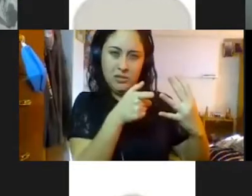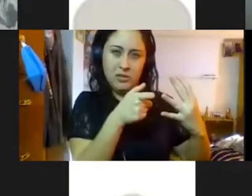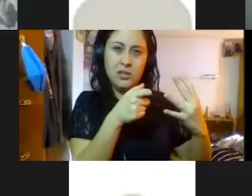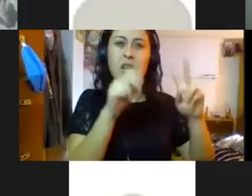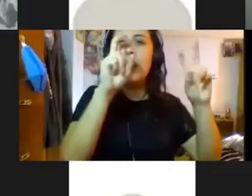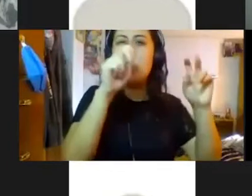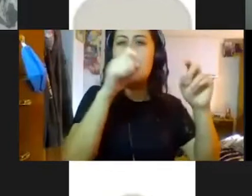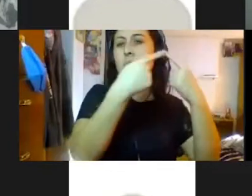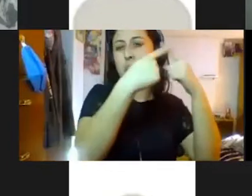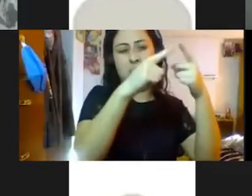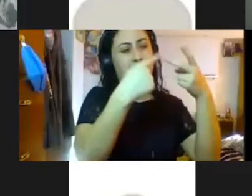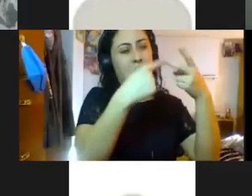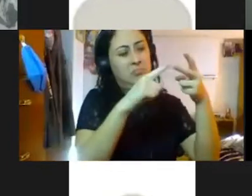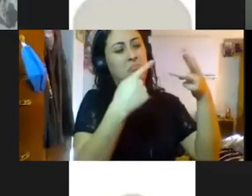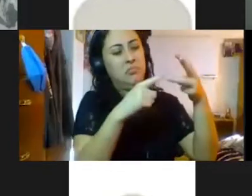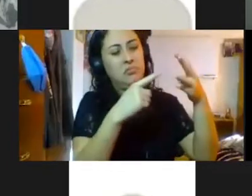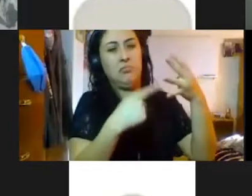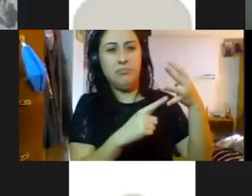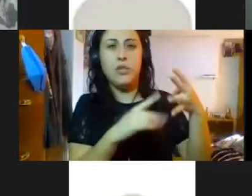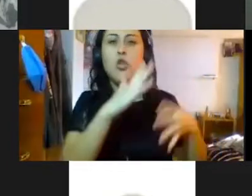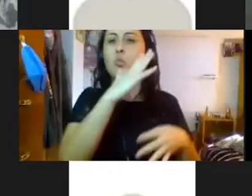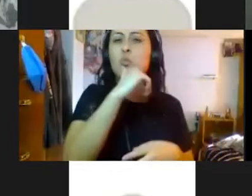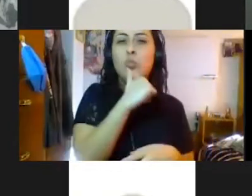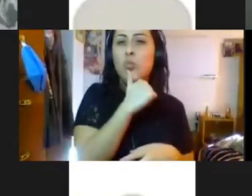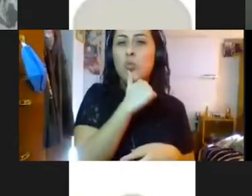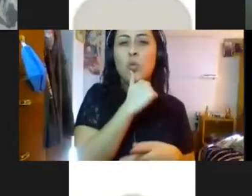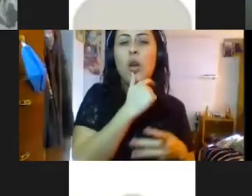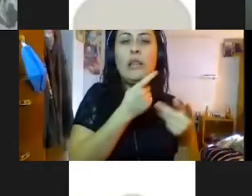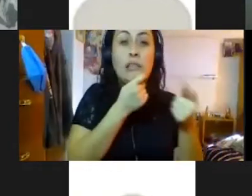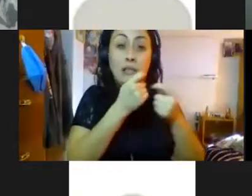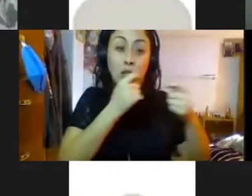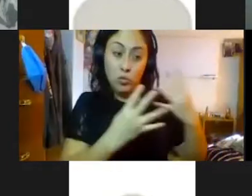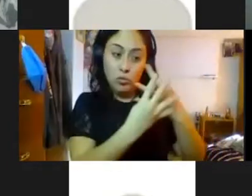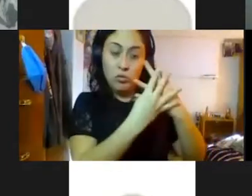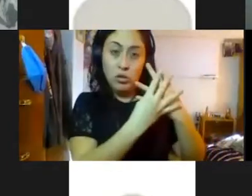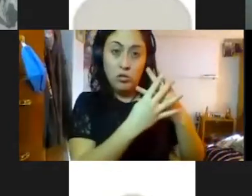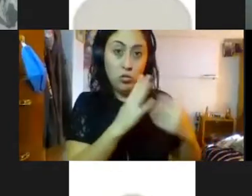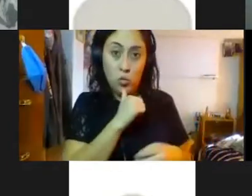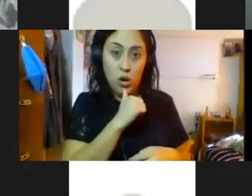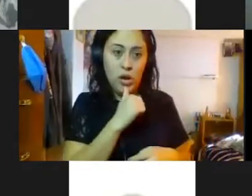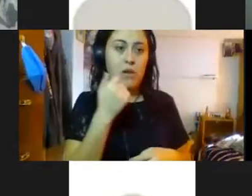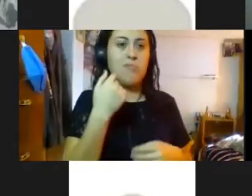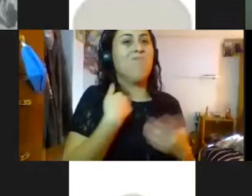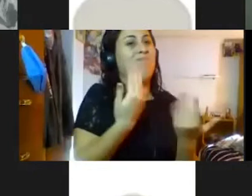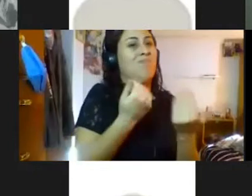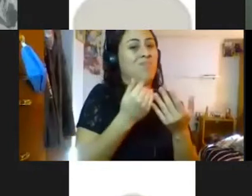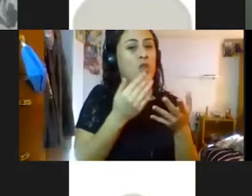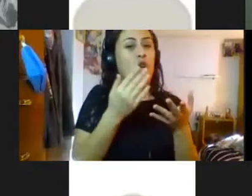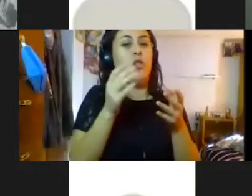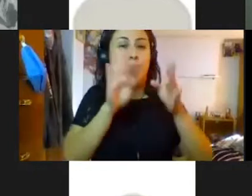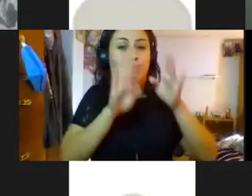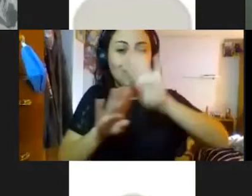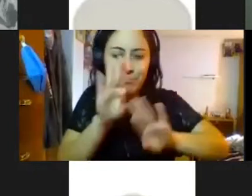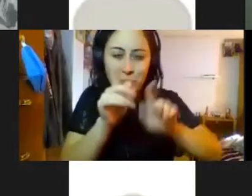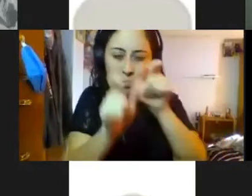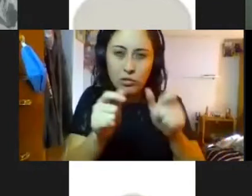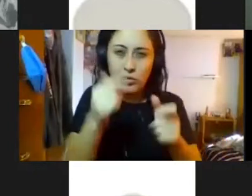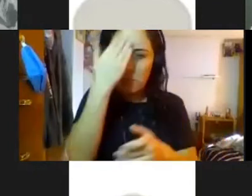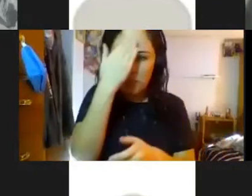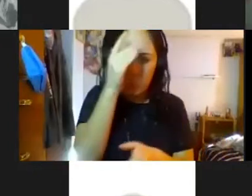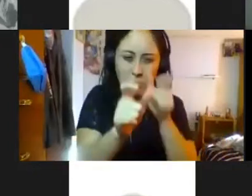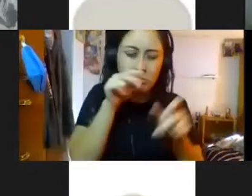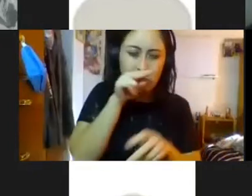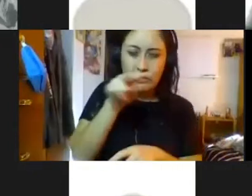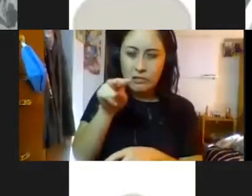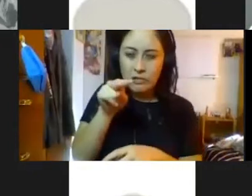vista, pues no hay gestión si es que no nos preocupamos de la persona, más allá del rol, y en ese rol tú tienes